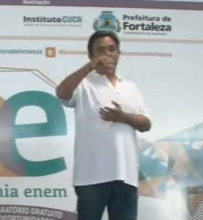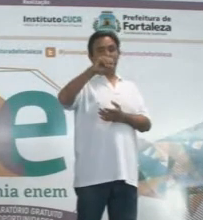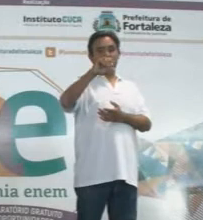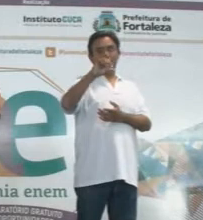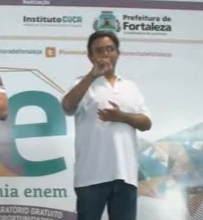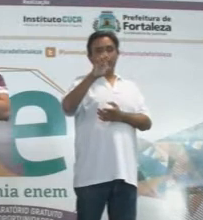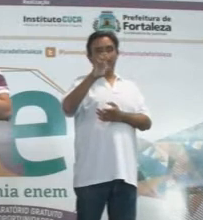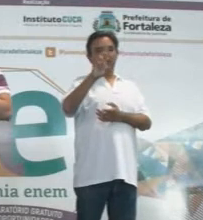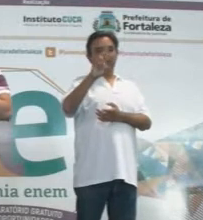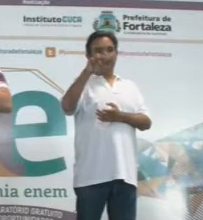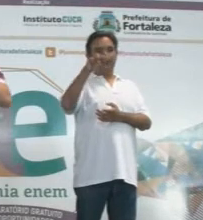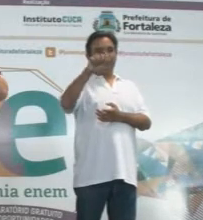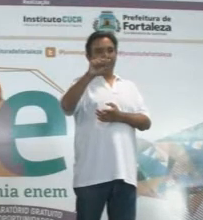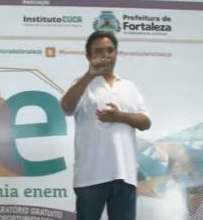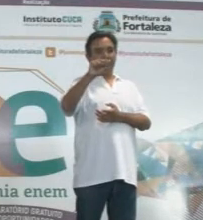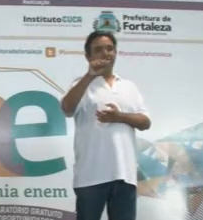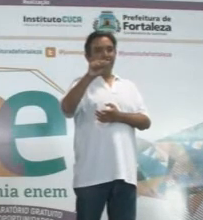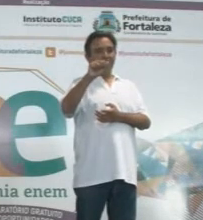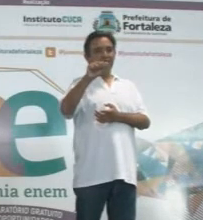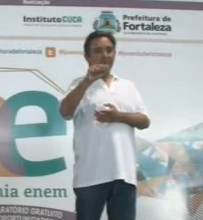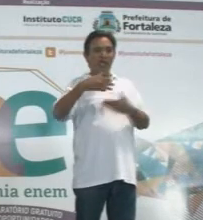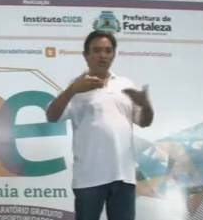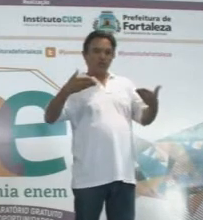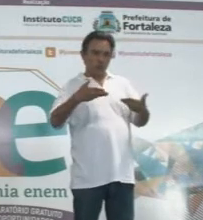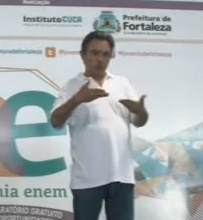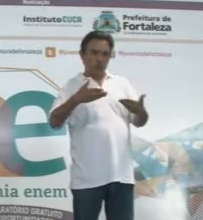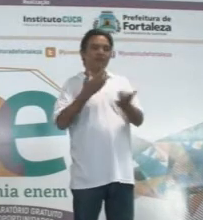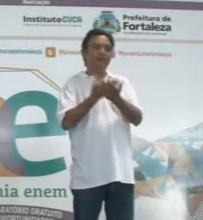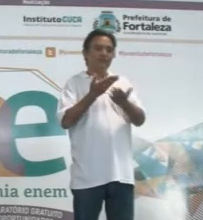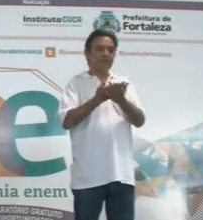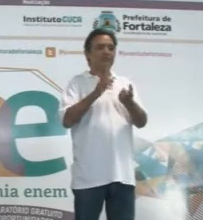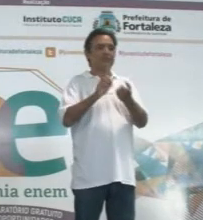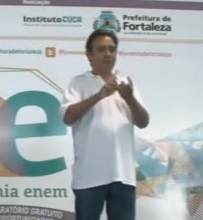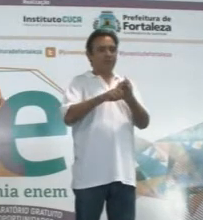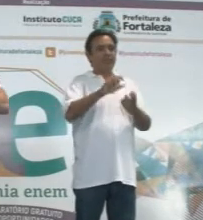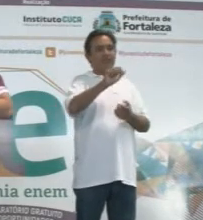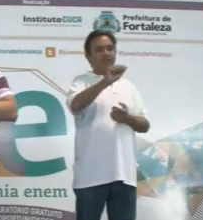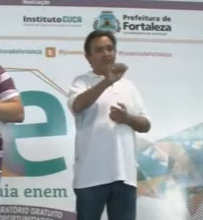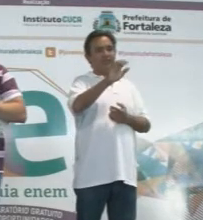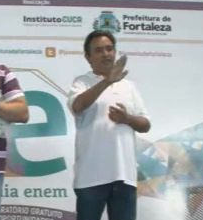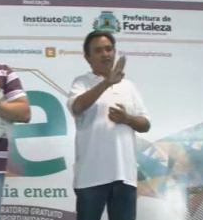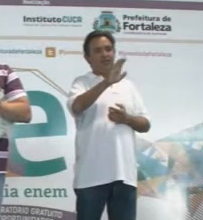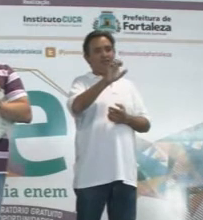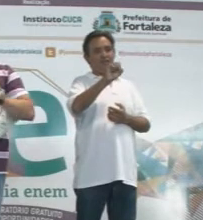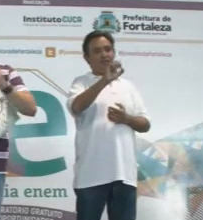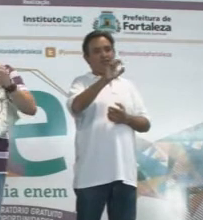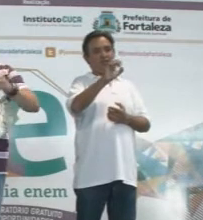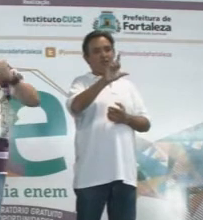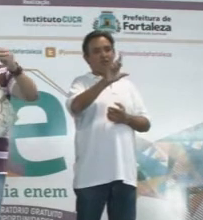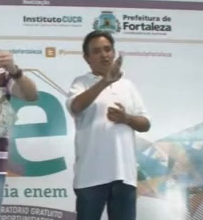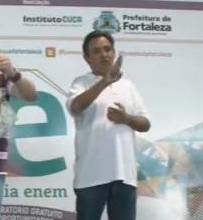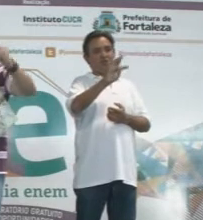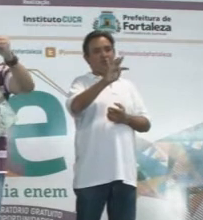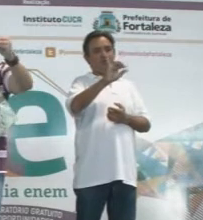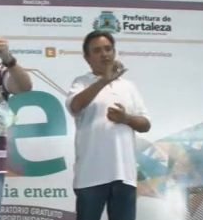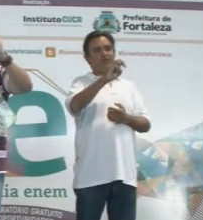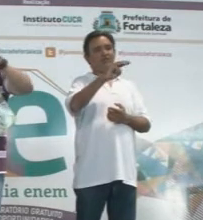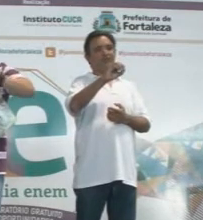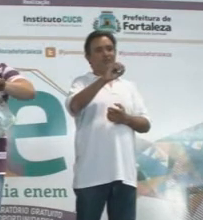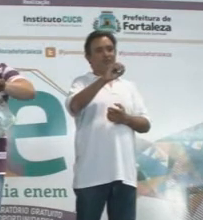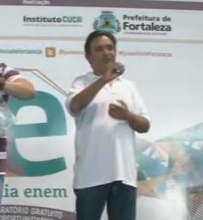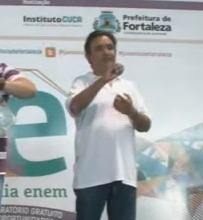estudar o absolutismo. Sabe qual é o absolutismo que a gente estuda? O francês. Aquela ideia de que o rei,